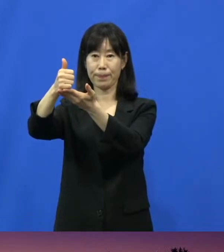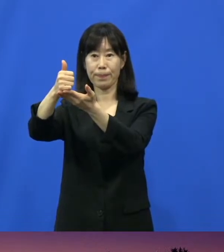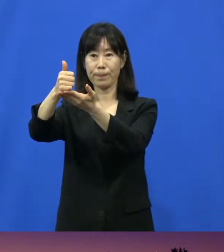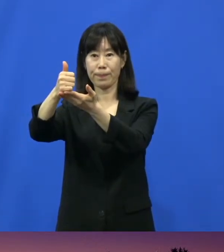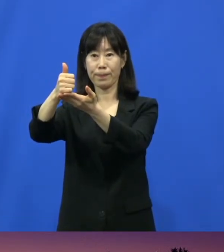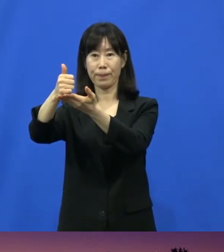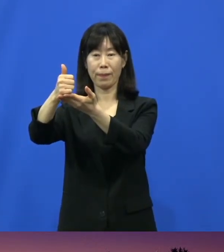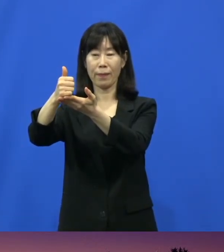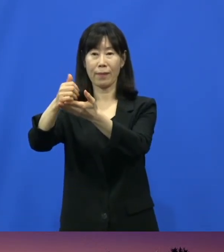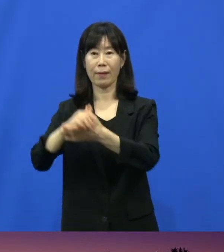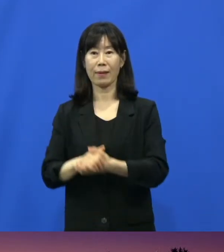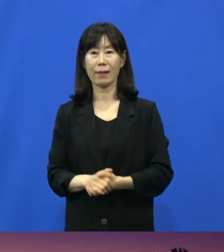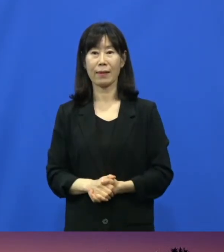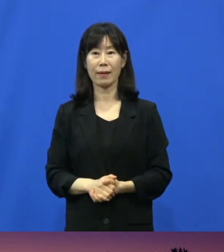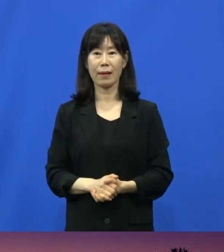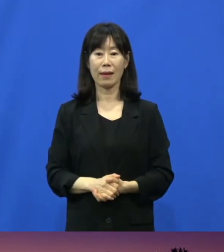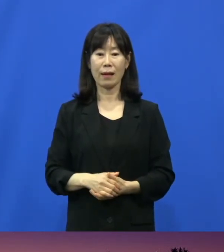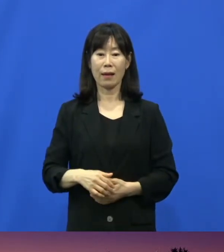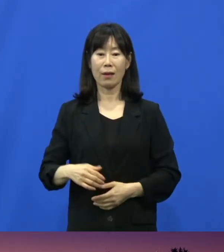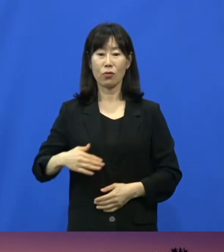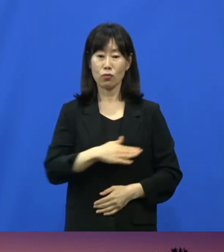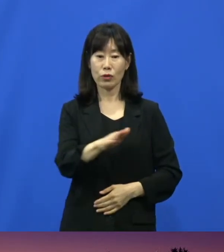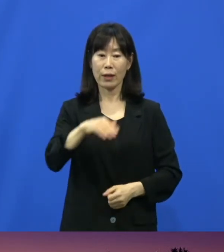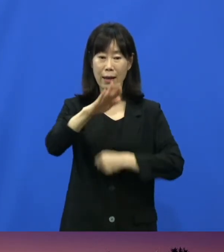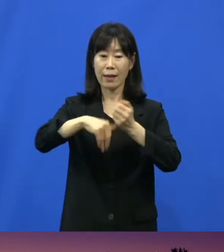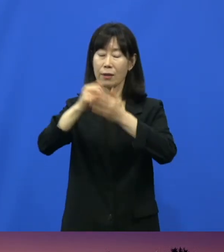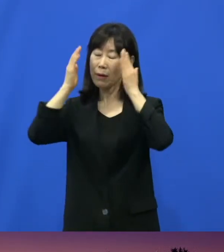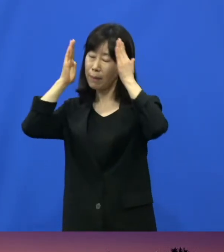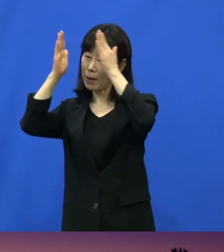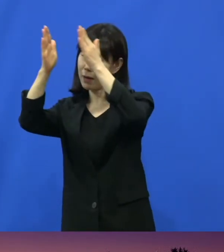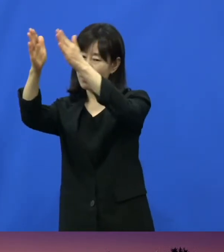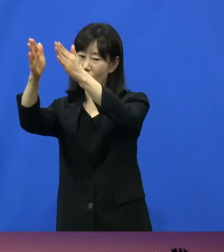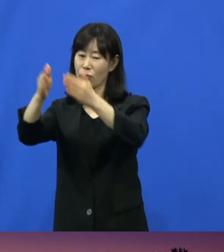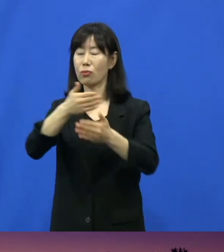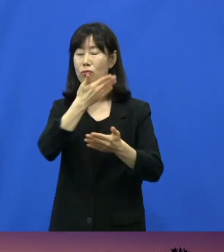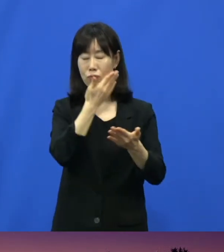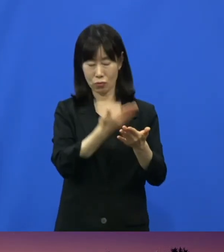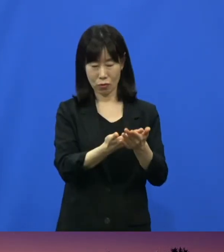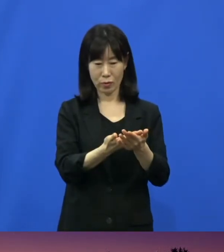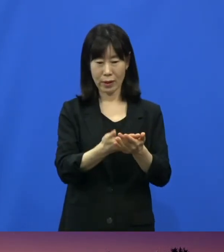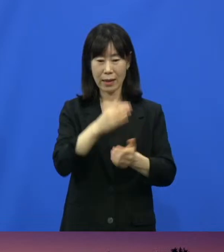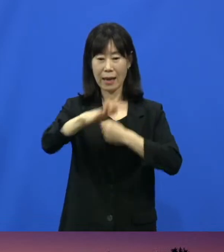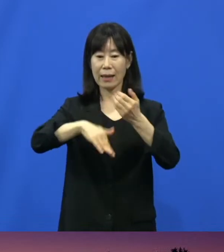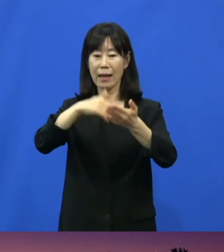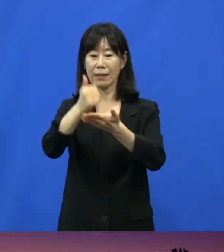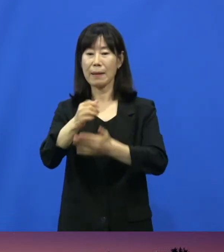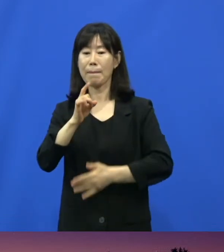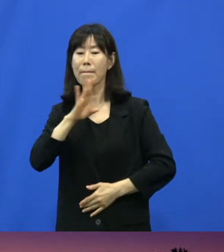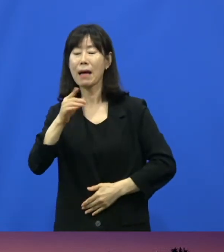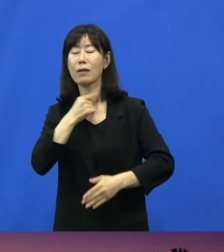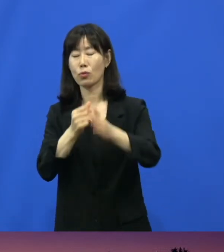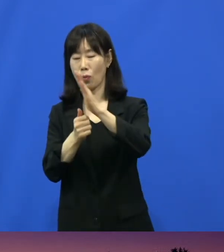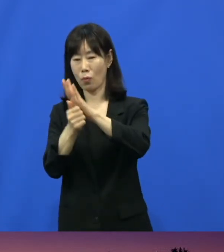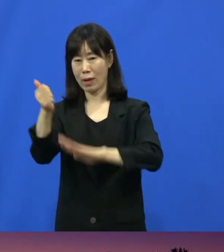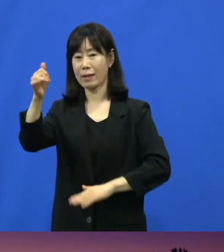소망은 하나님께 두는 겁니다. 이게 핵심이죠. 하나님 안에만 소망이 있습니다.